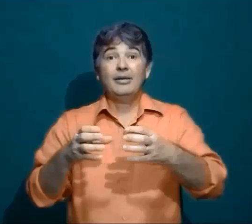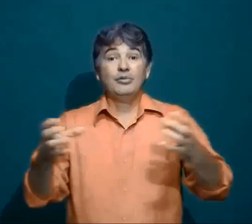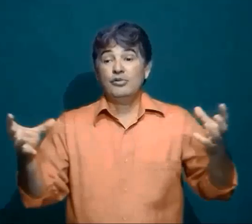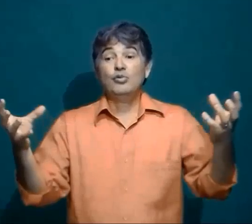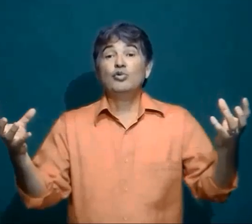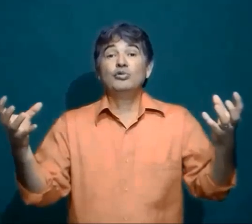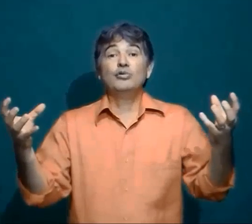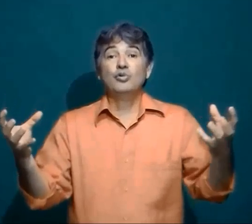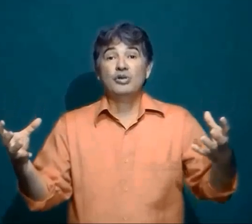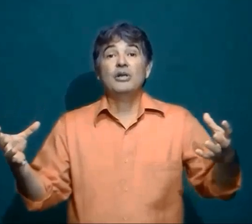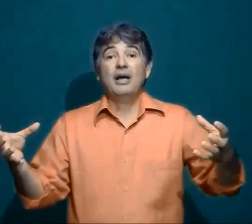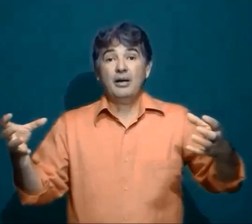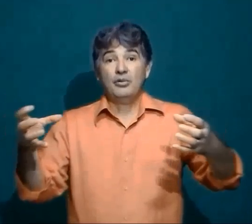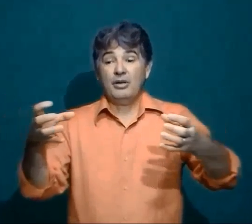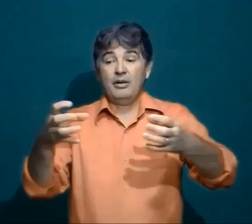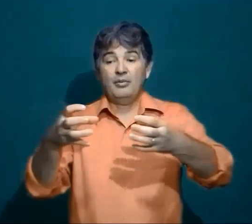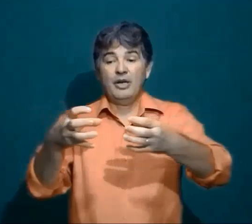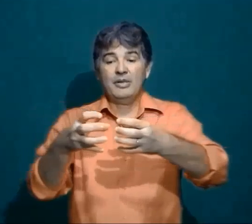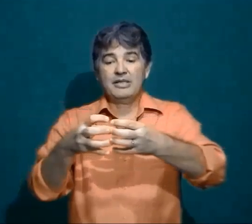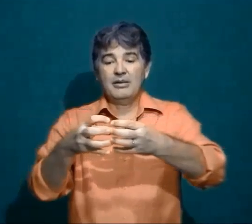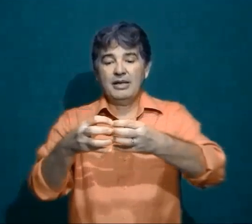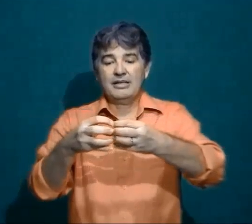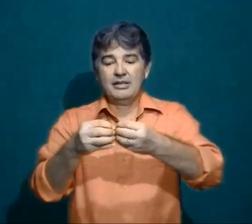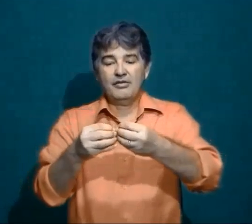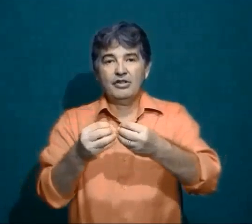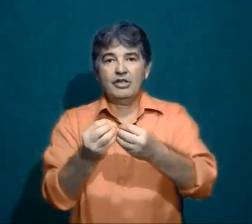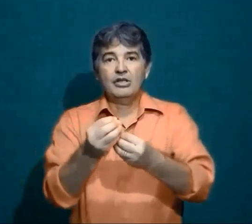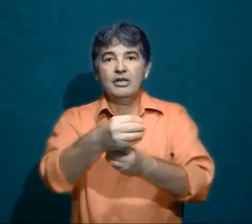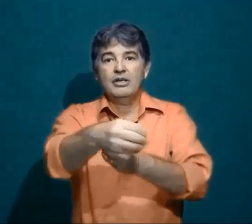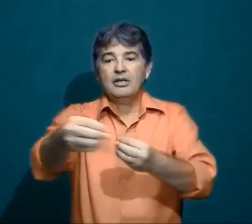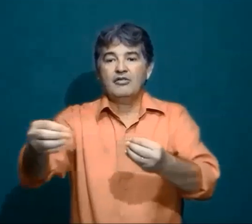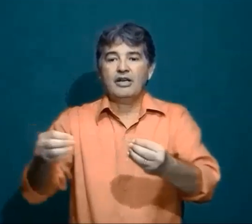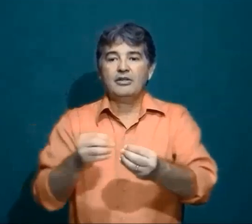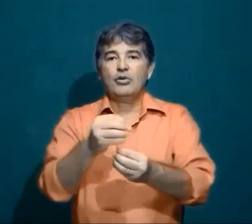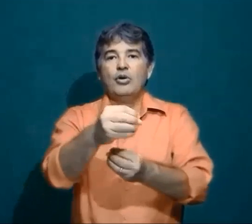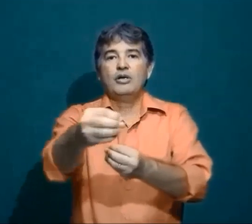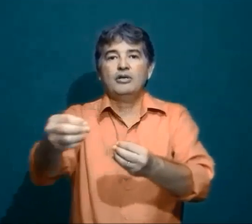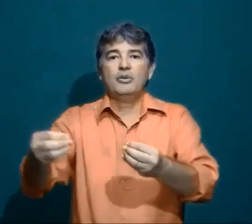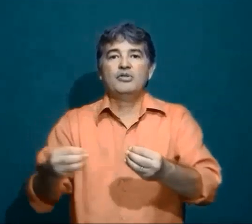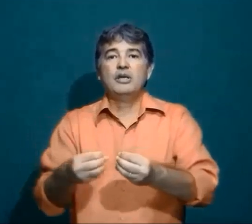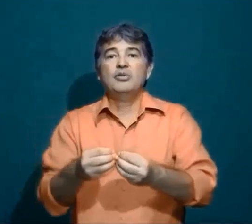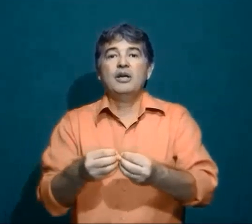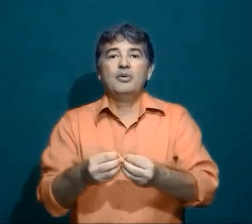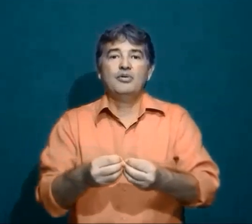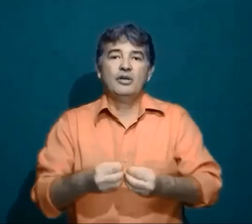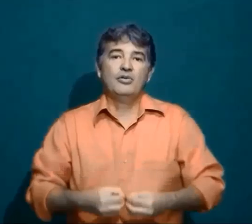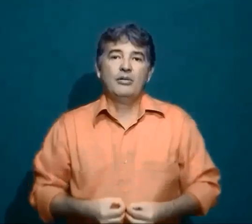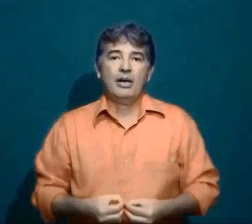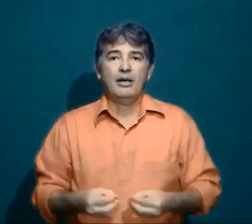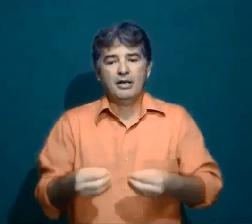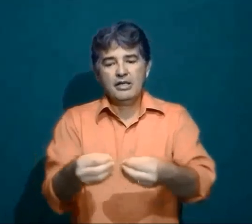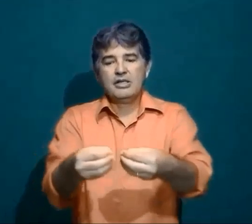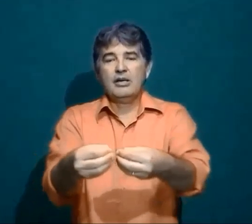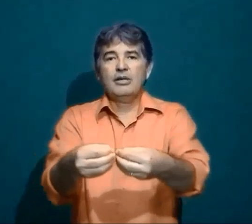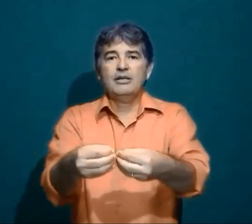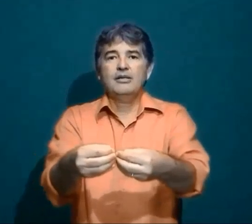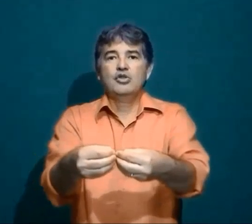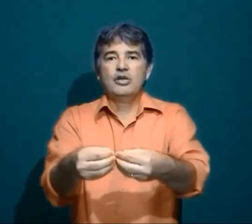ela não juntam duas. A mesma célula ela se divide e vai então colocando. Para o sinal de reprodução celular. E célula, só isso